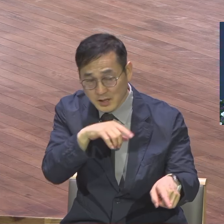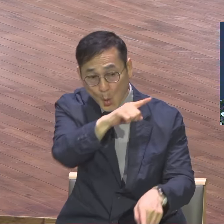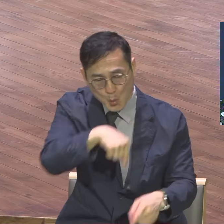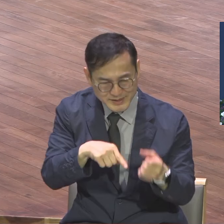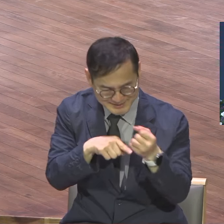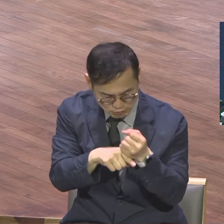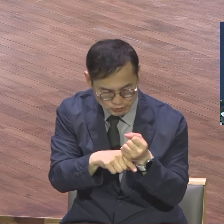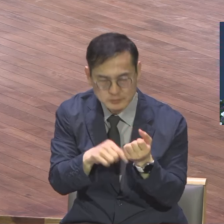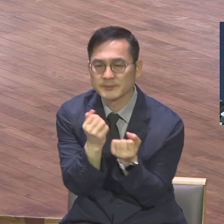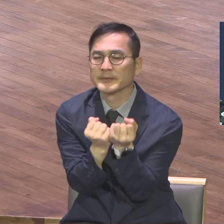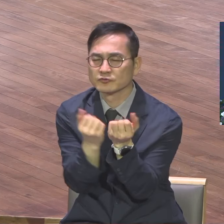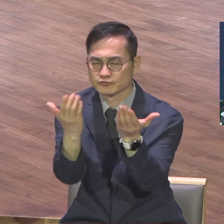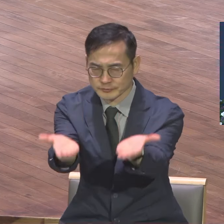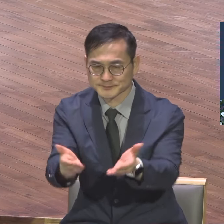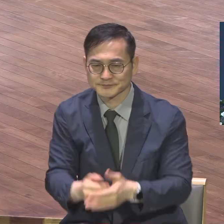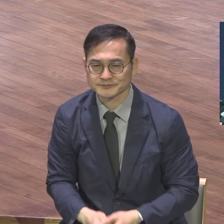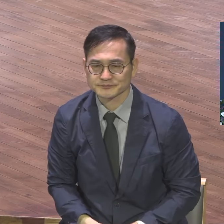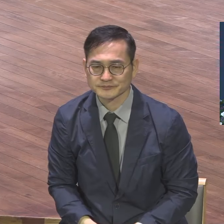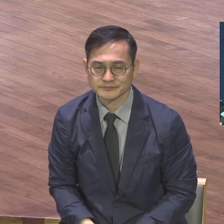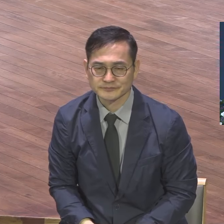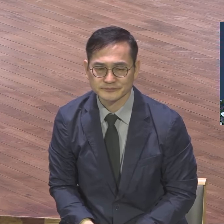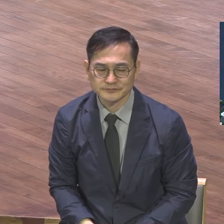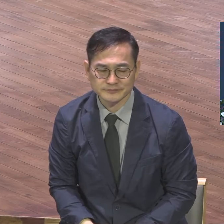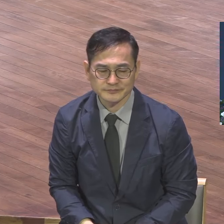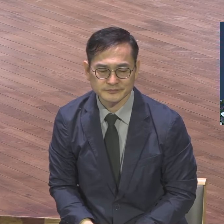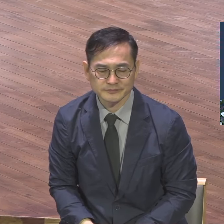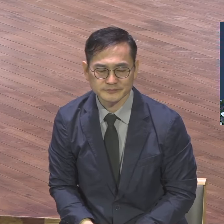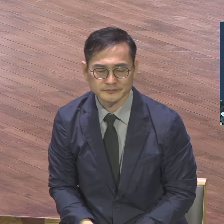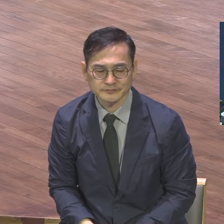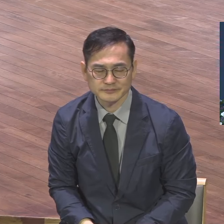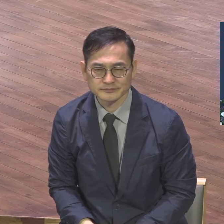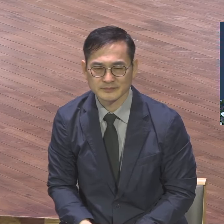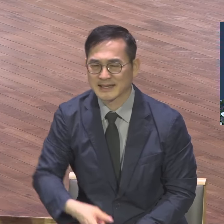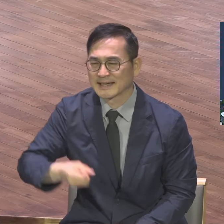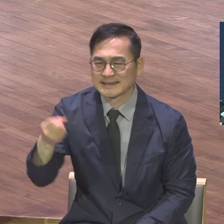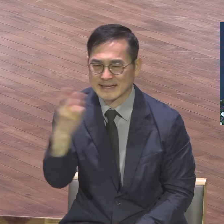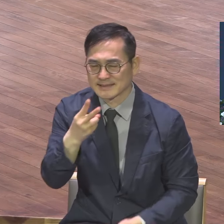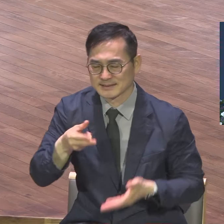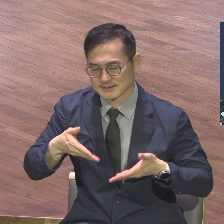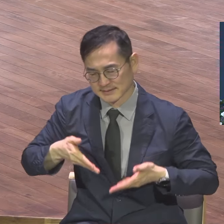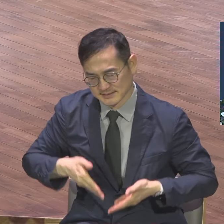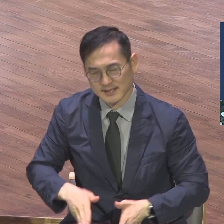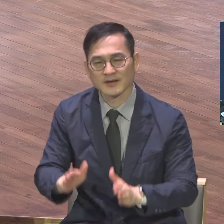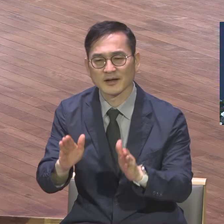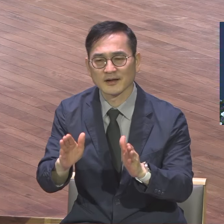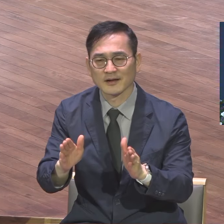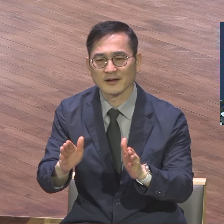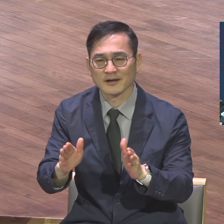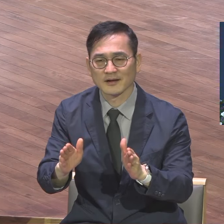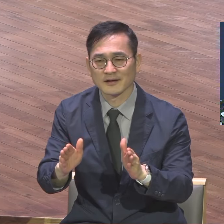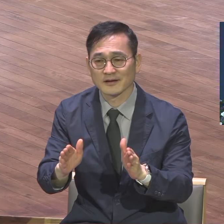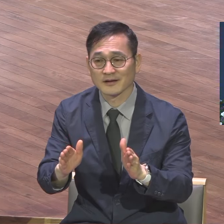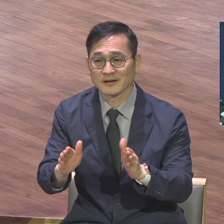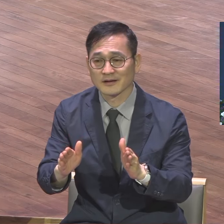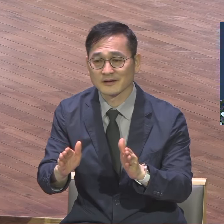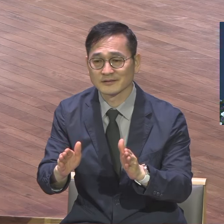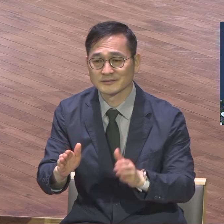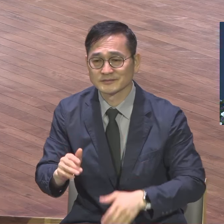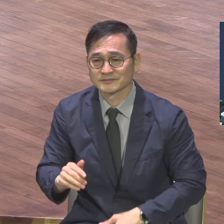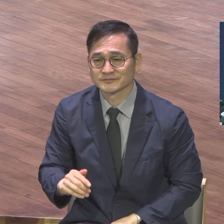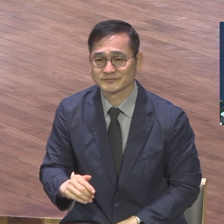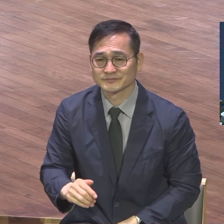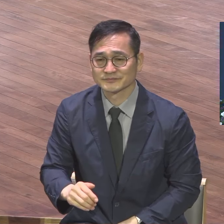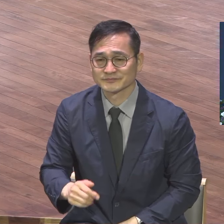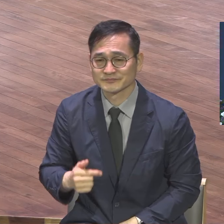그 이유를 깨닫고 하나님의 자녀가 되어 거듭난 본르게 거듭난 인생의 터닝포인트 되는